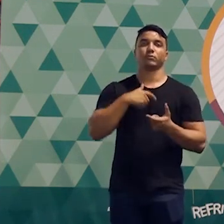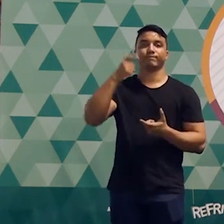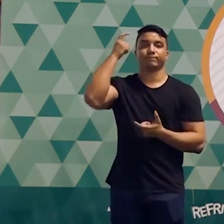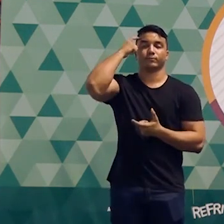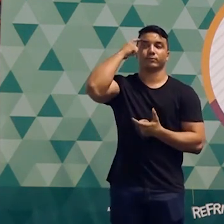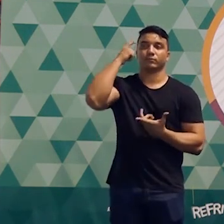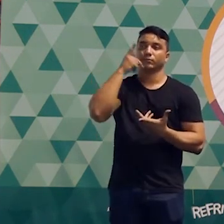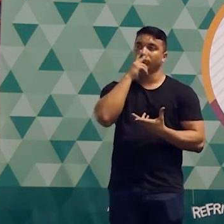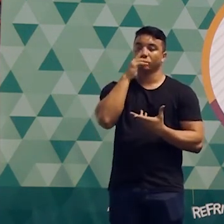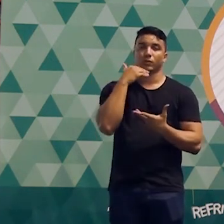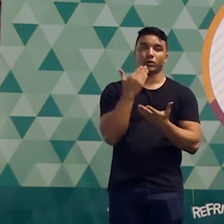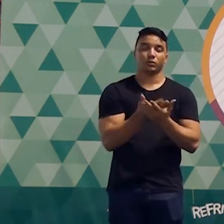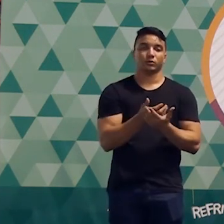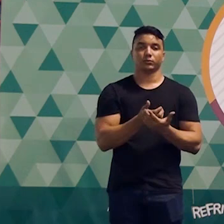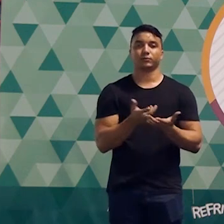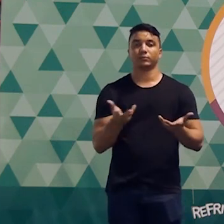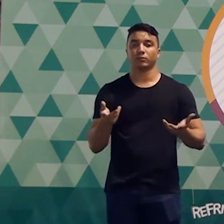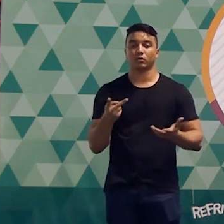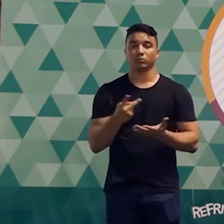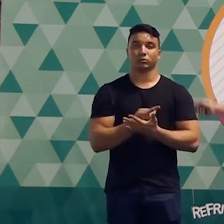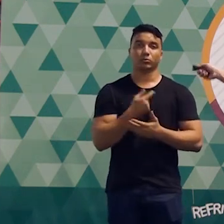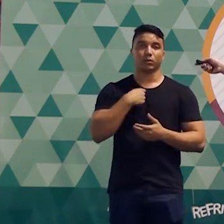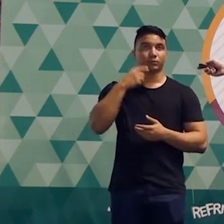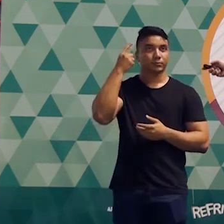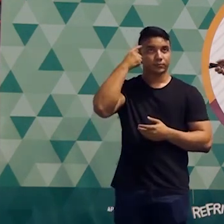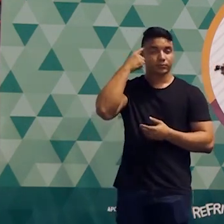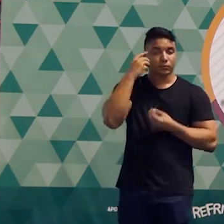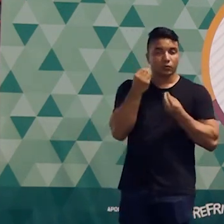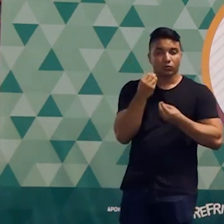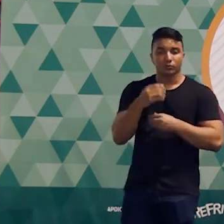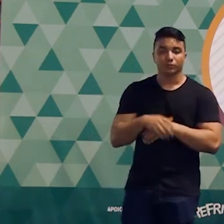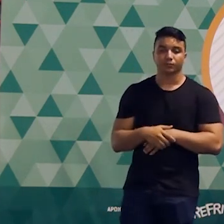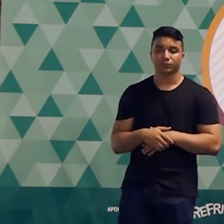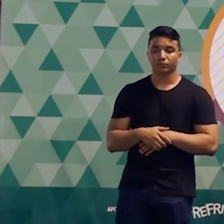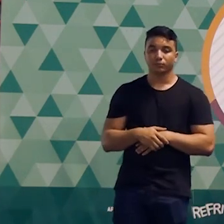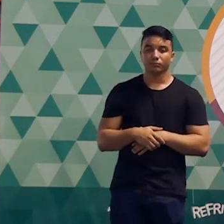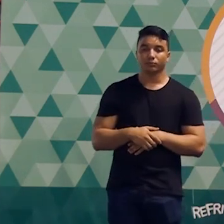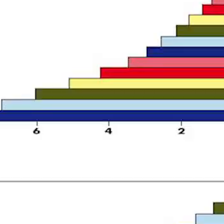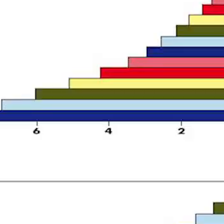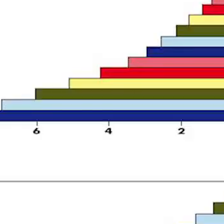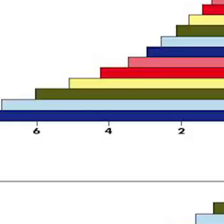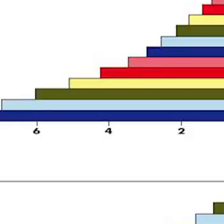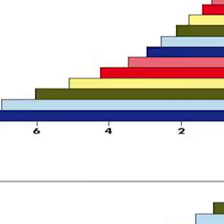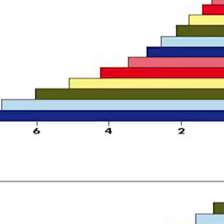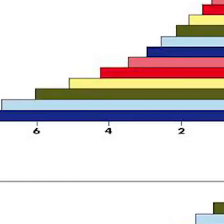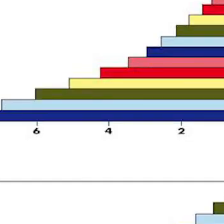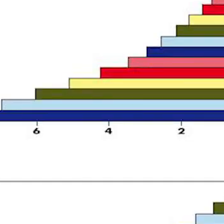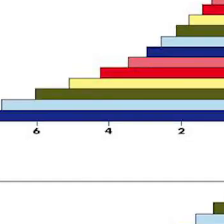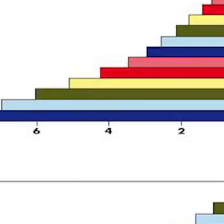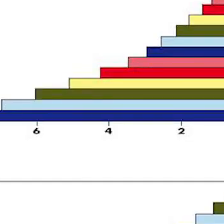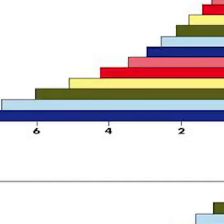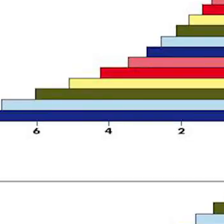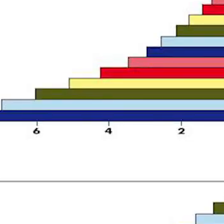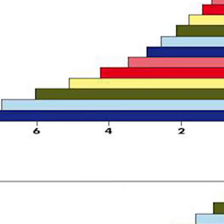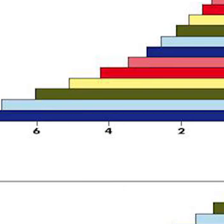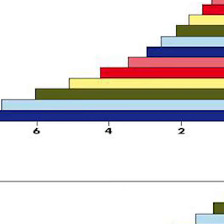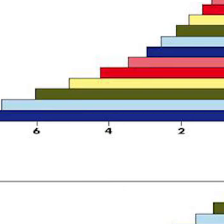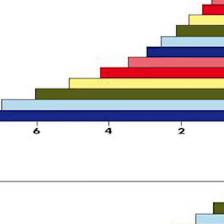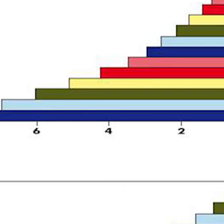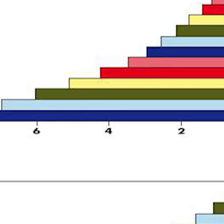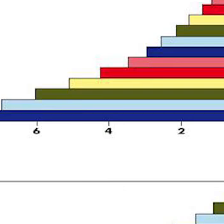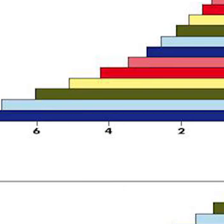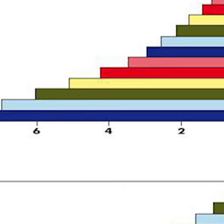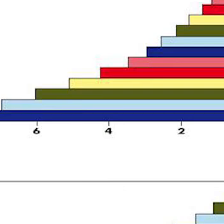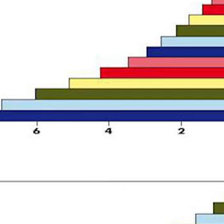entretanto, que a gente ainda não viu acontecer, mas vale a pena você compreender. Ok? Só para olhar aqui, por curiosidade, a pirâmide do Brasil. Olha